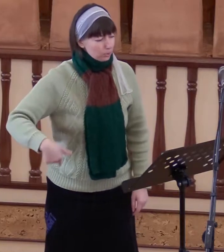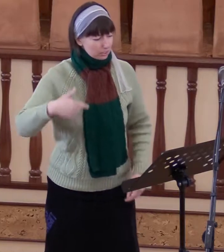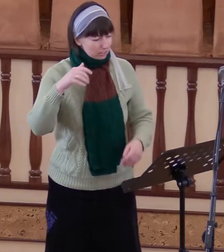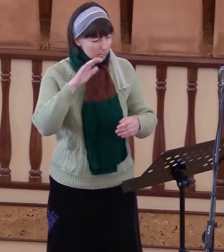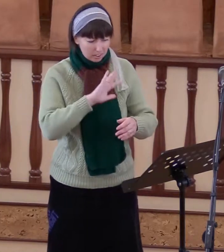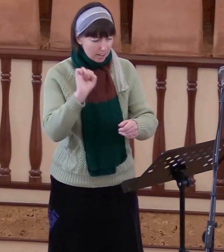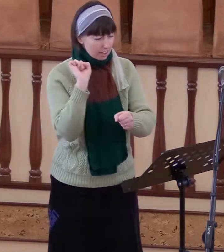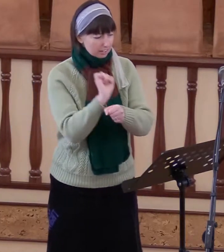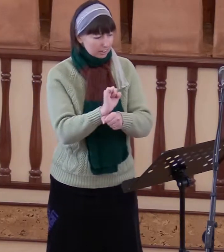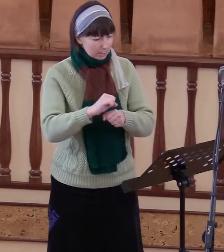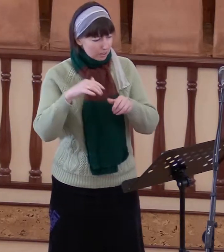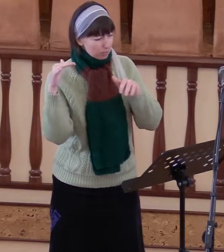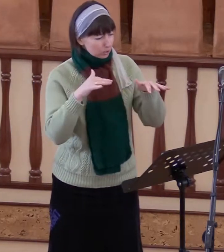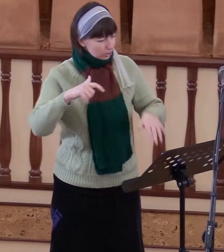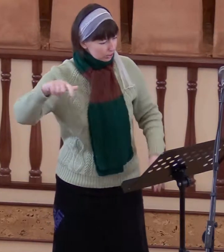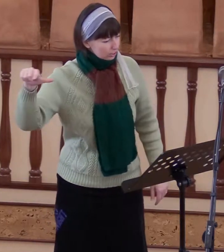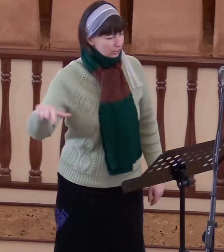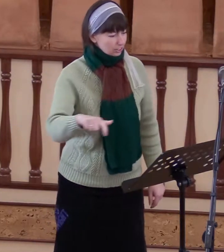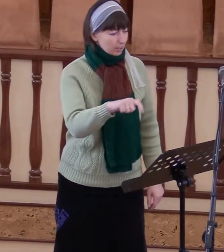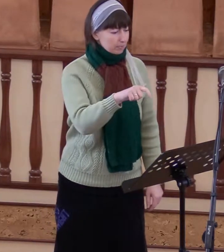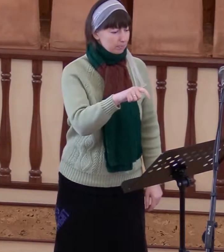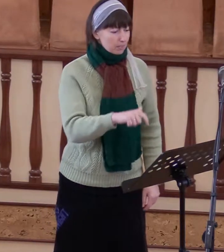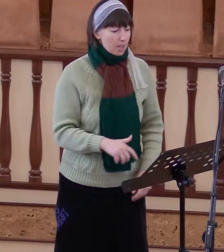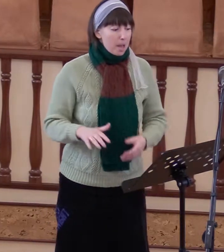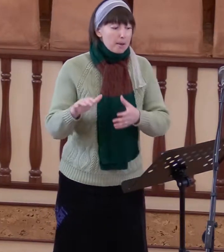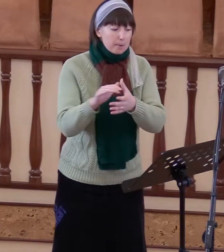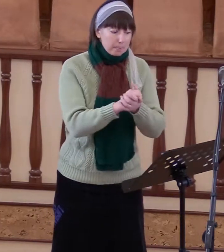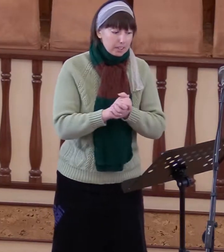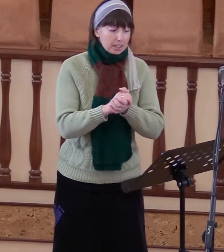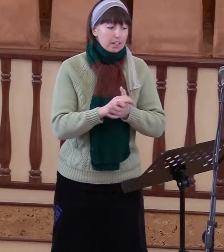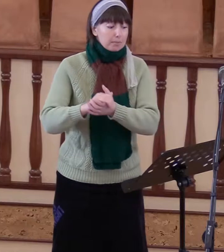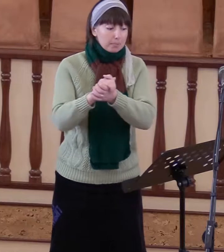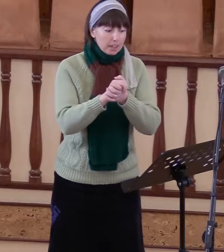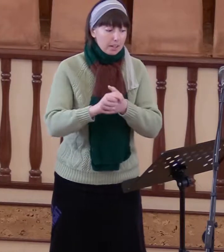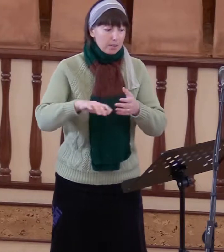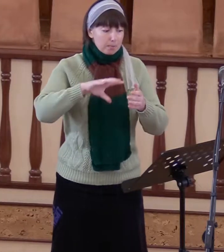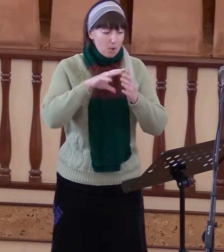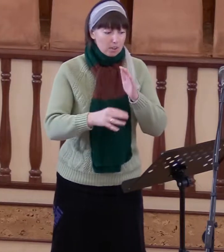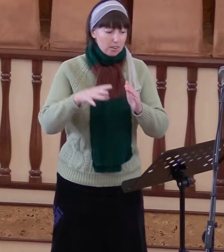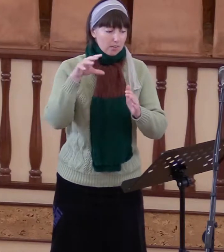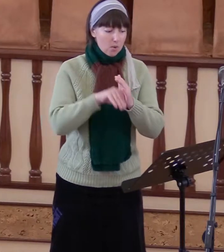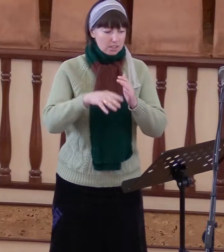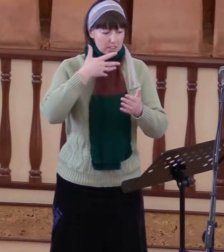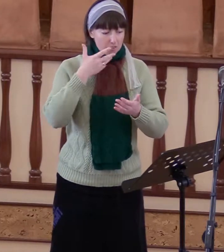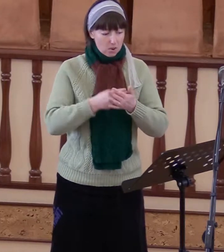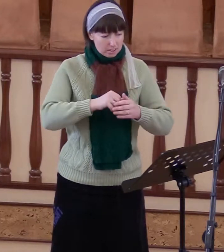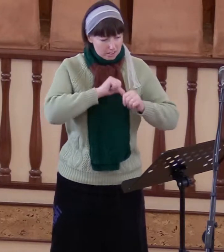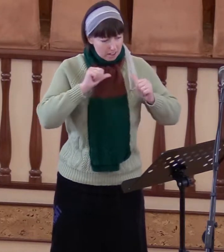Пусть не иссякнут потоки ее. Мир. Мира плоды в своем сердце